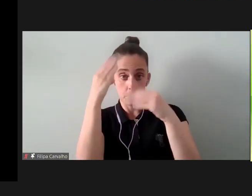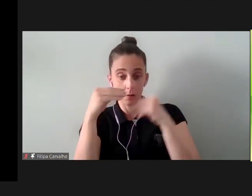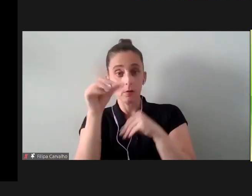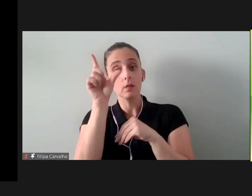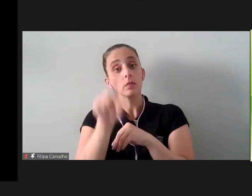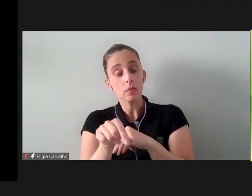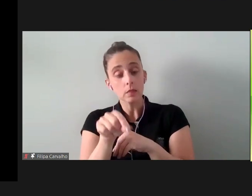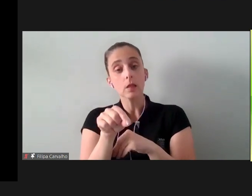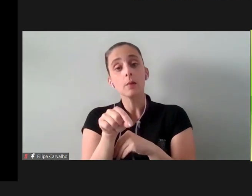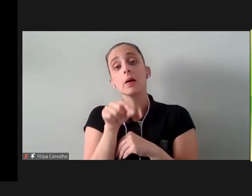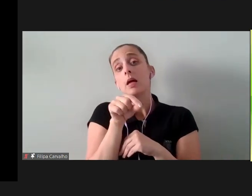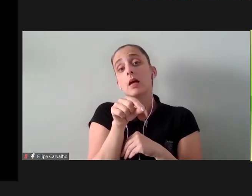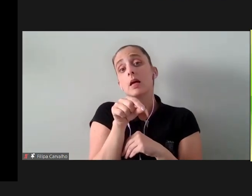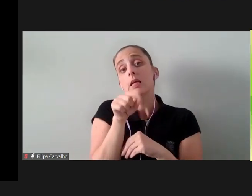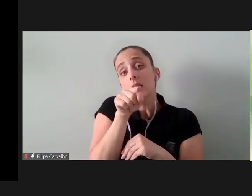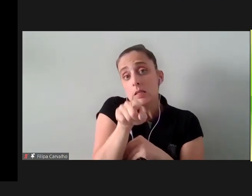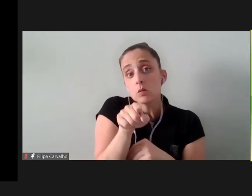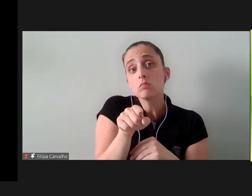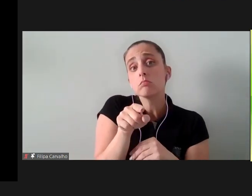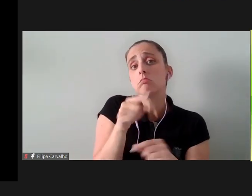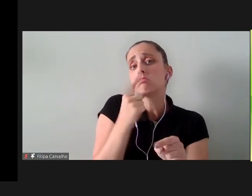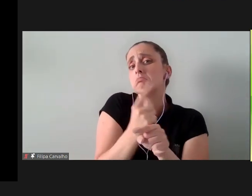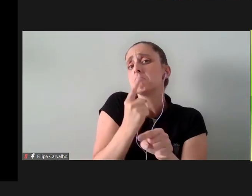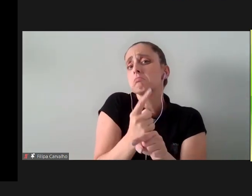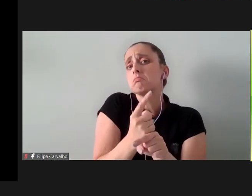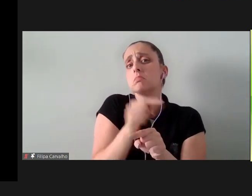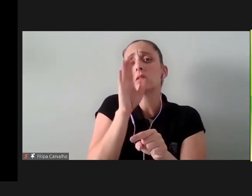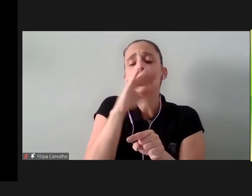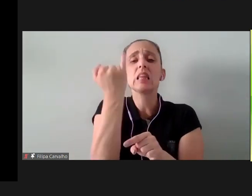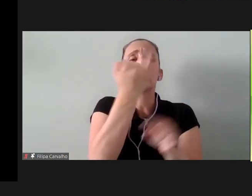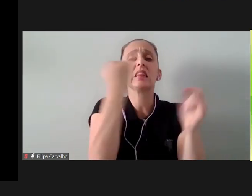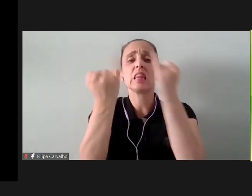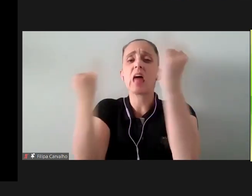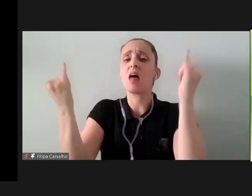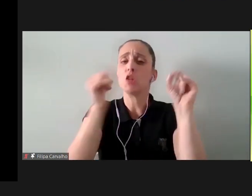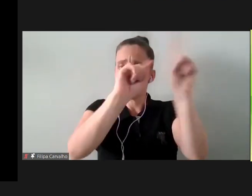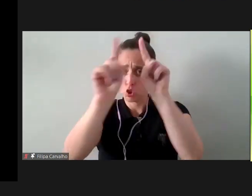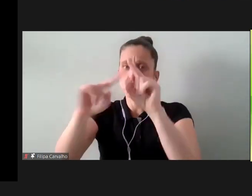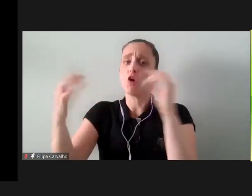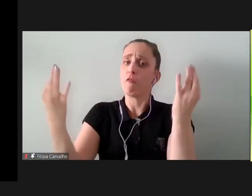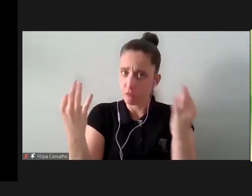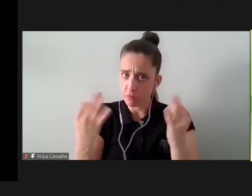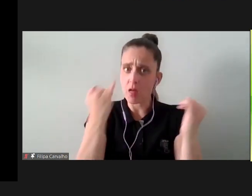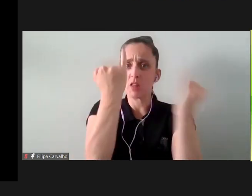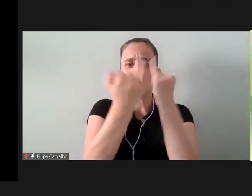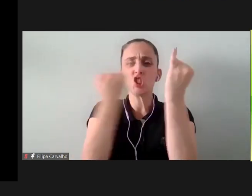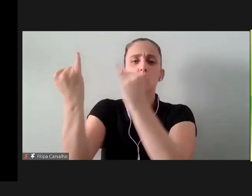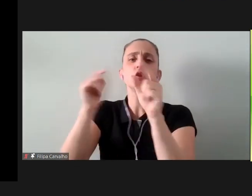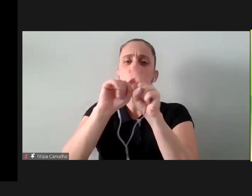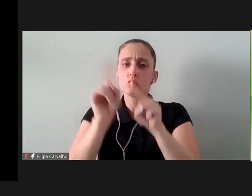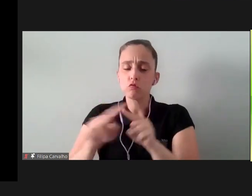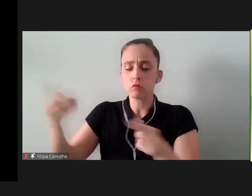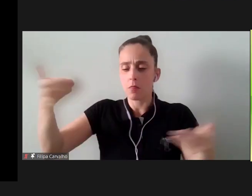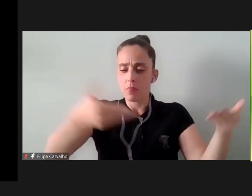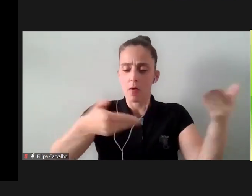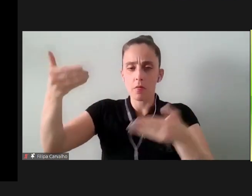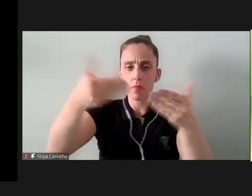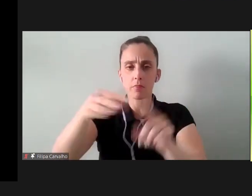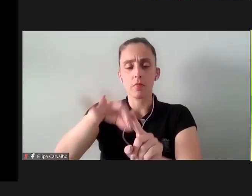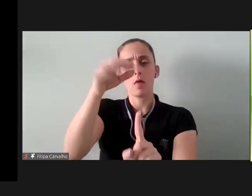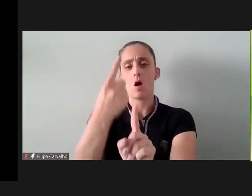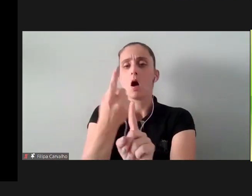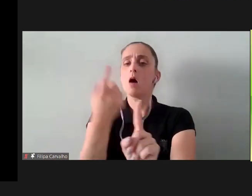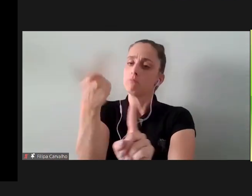que isso implique ter diferentes entidades, diferentes instituições a contribuir para essa oferta.